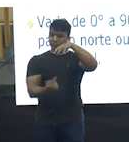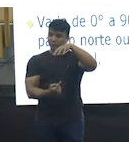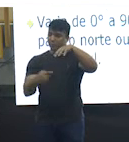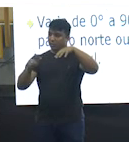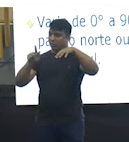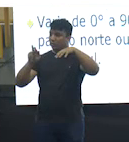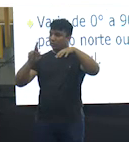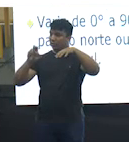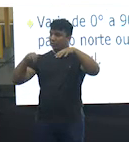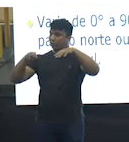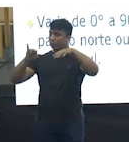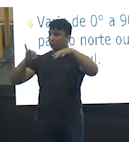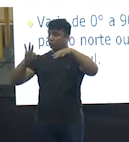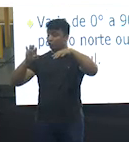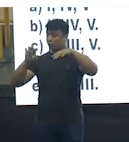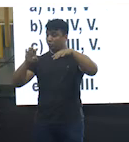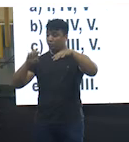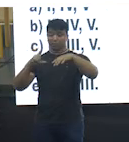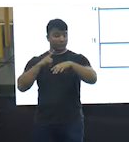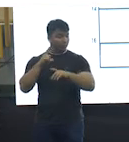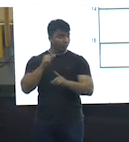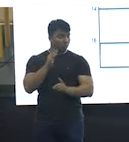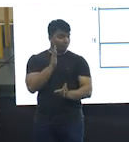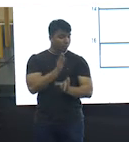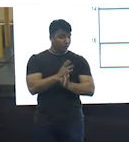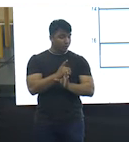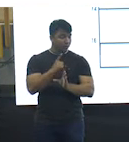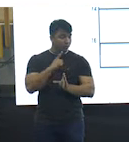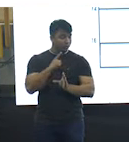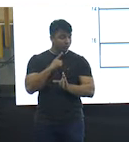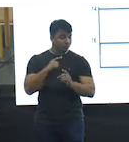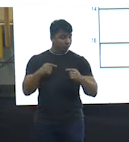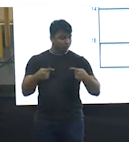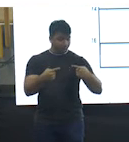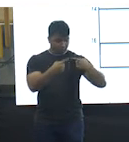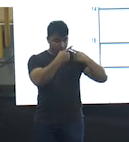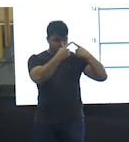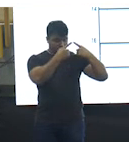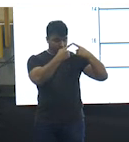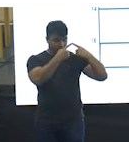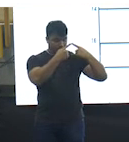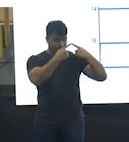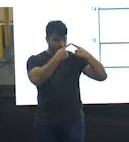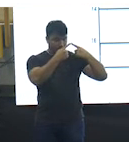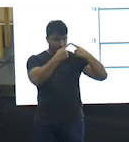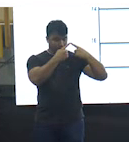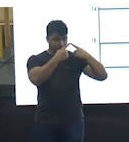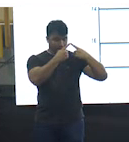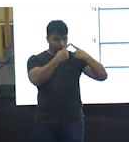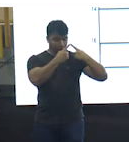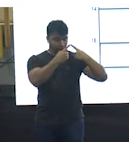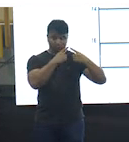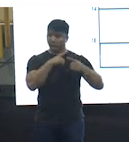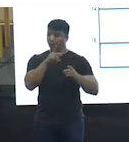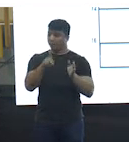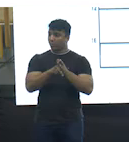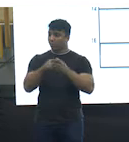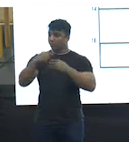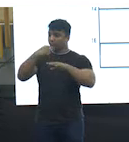meridiano de Greenwich, ele diz respeito a essas linhas na